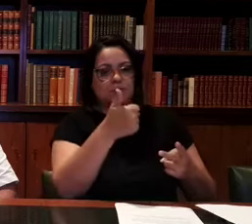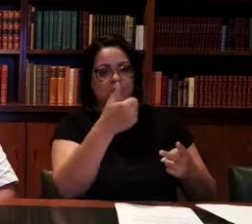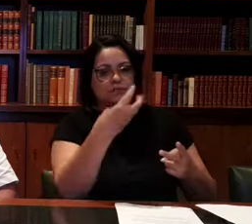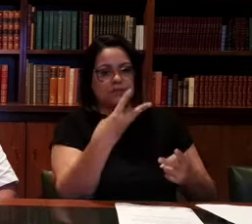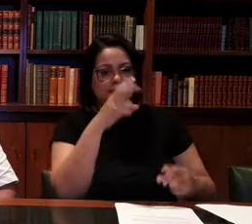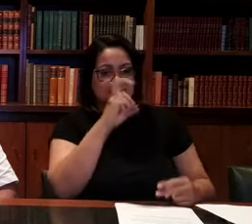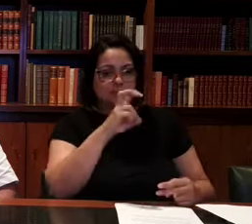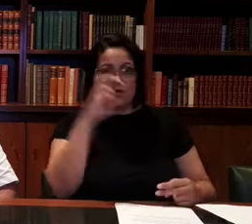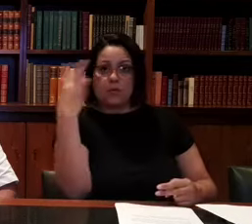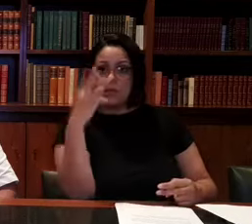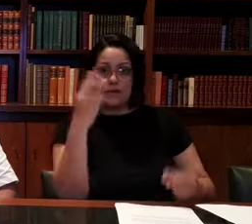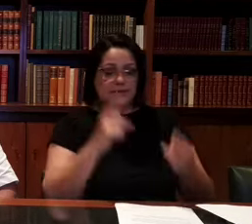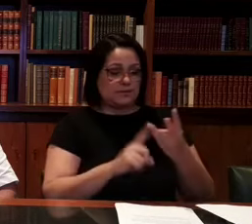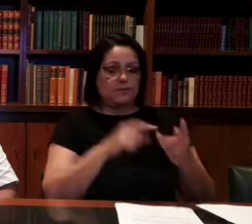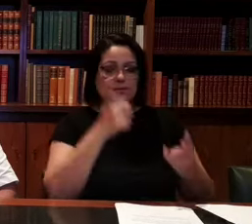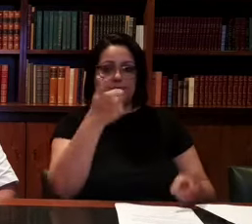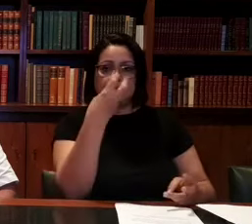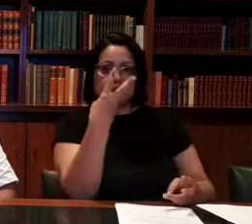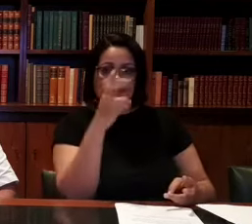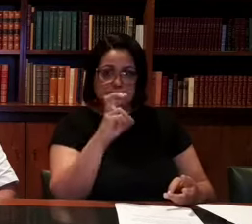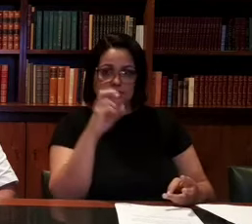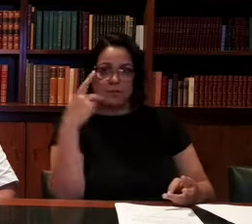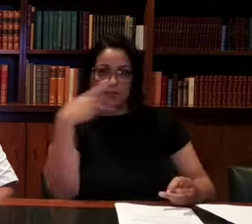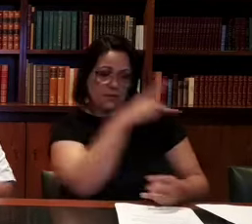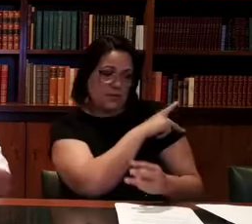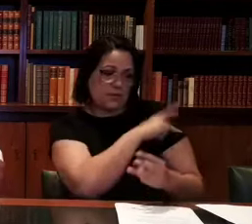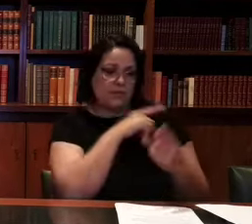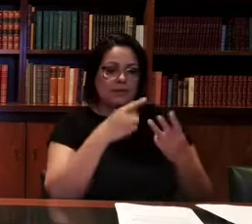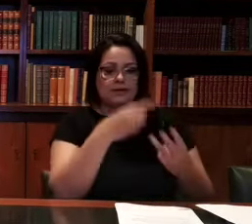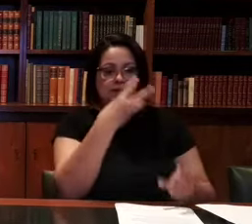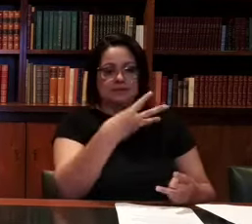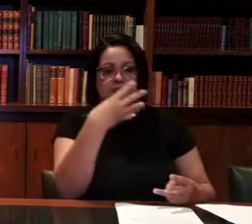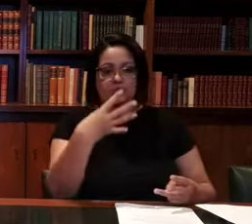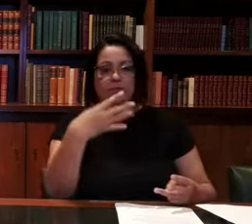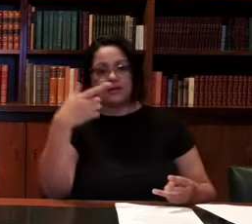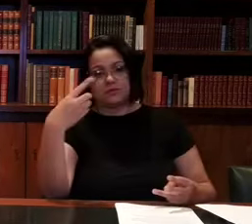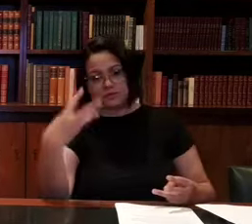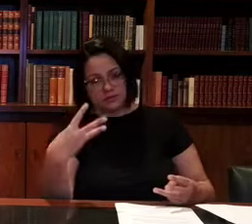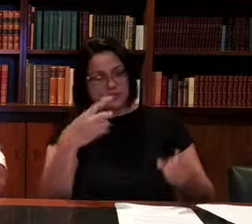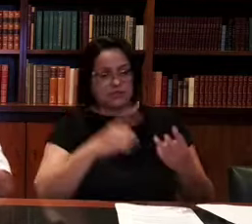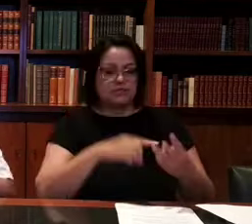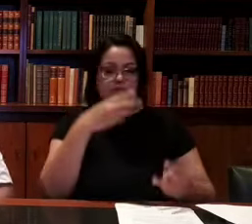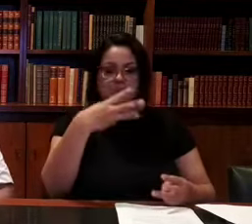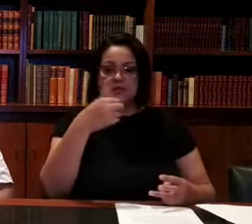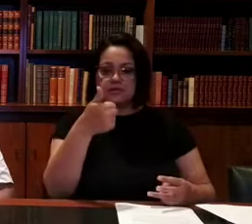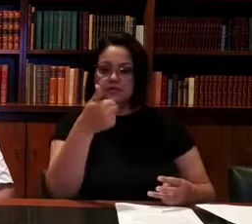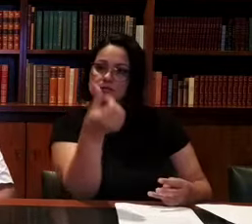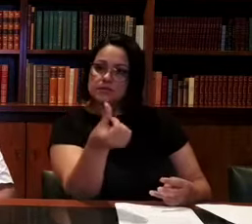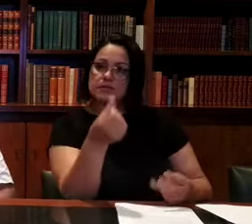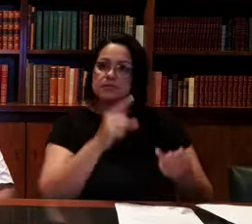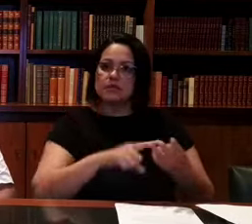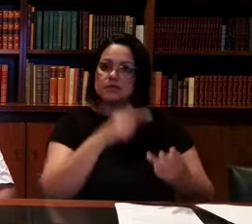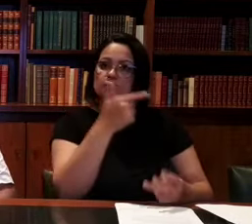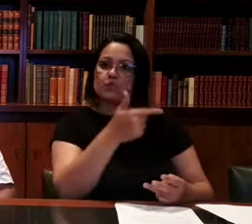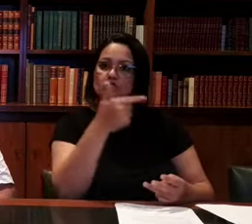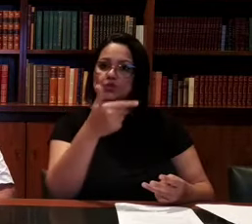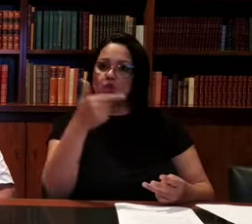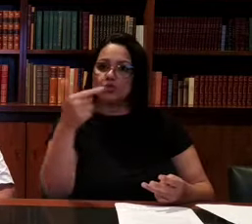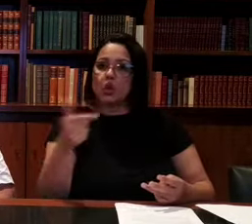Maranhão 135 no Piauí 235 no Piauí 343 316 na recuperação das